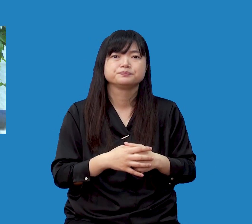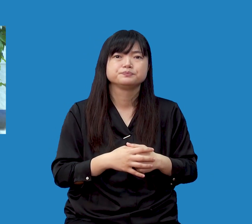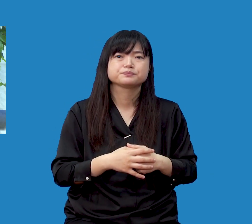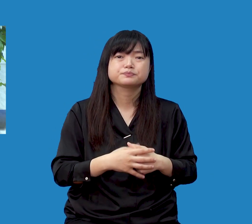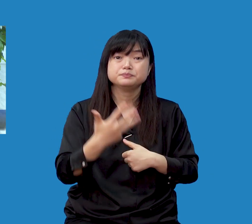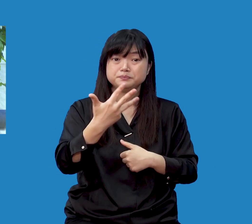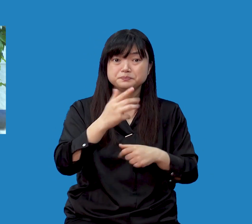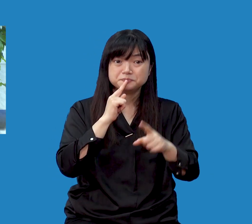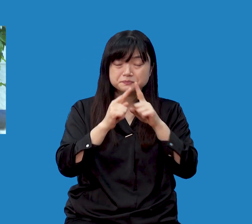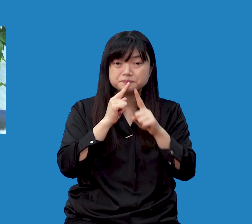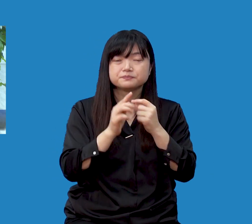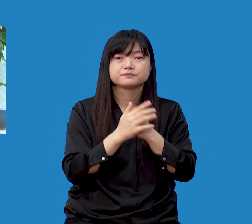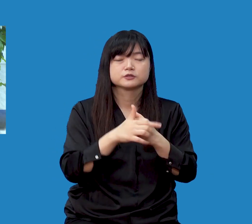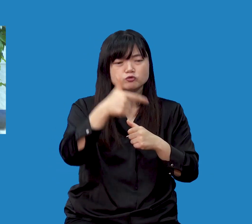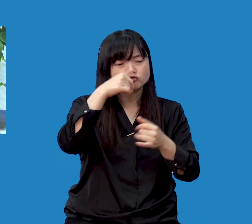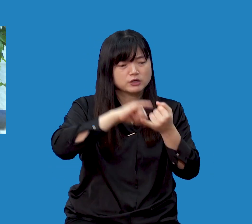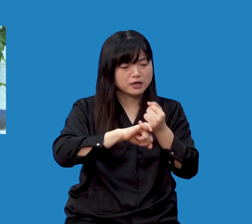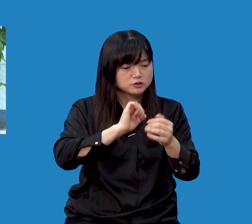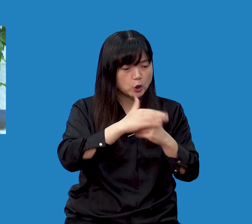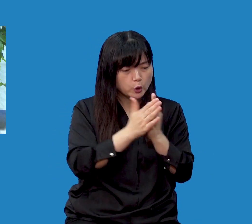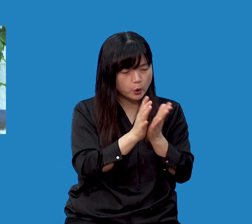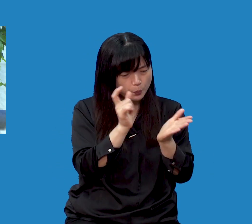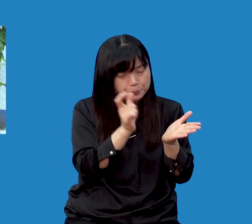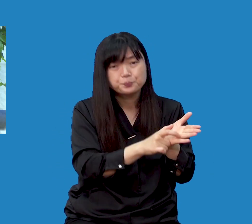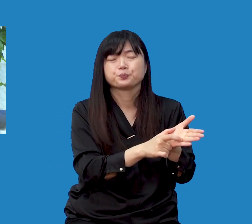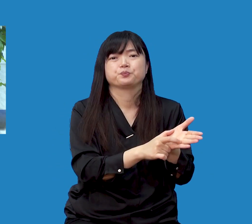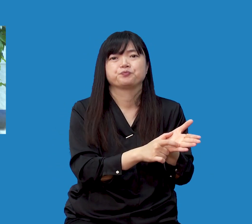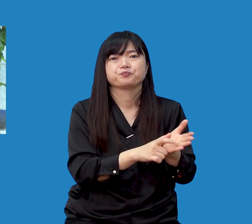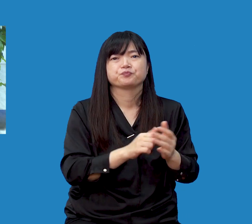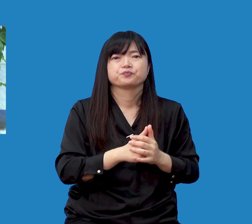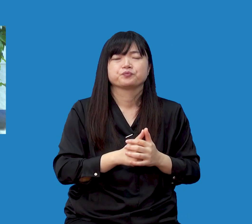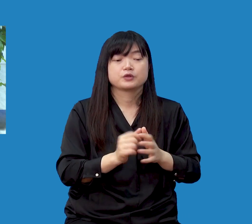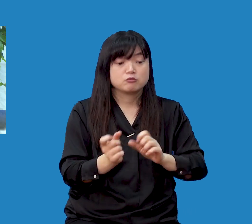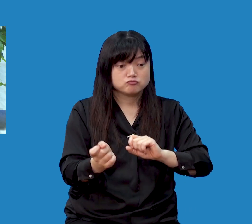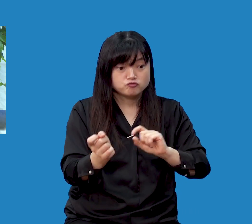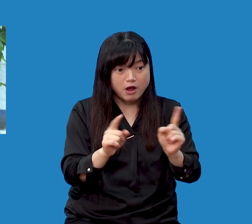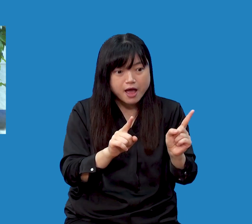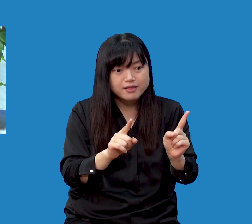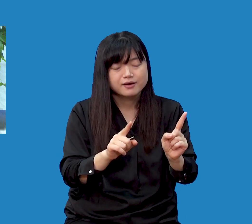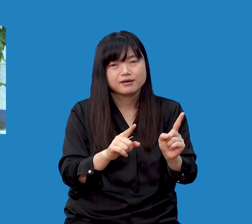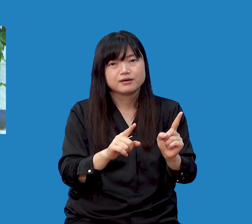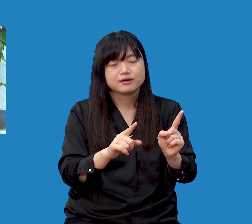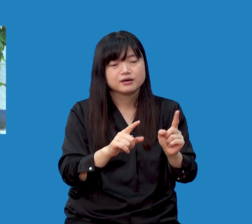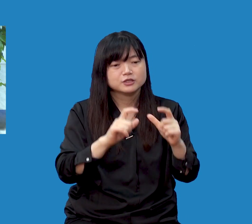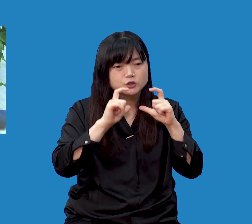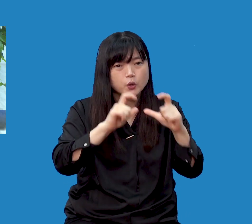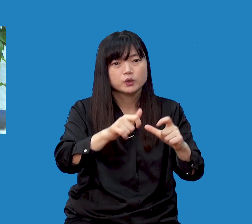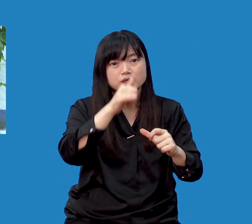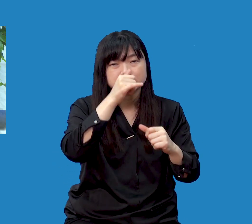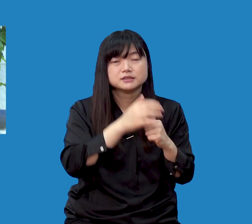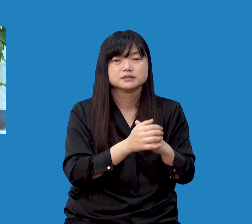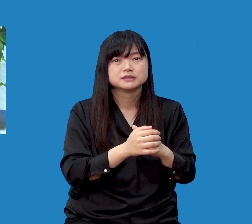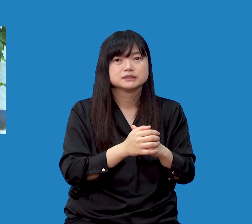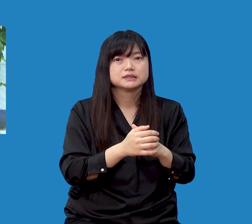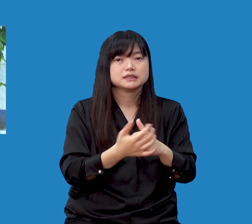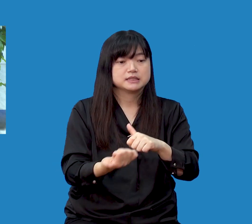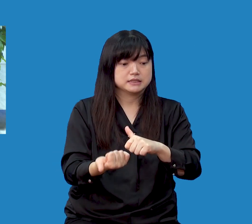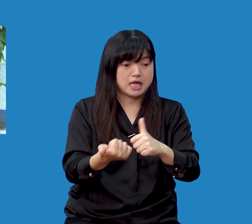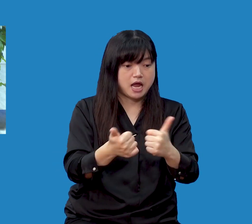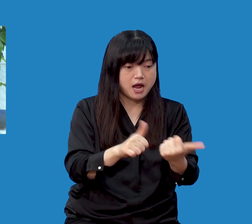8절 말씀에 구약 성경에서 찾아보기 힘든 놀라운 부활의 선언이 나오지요.